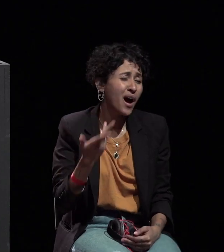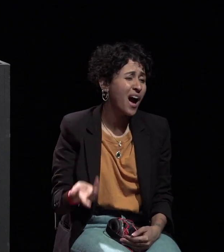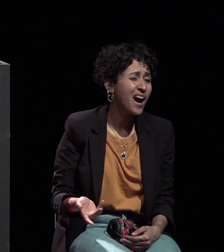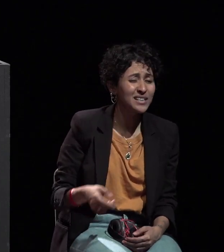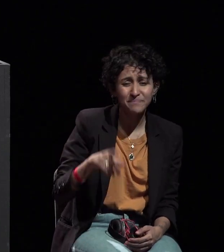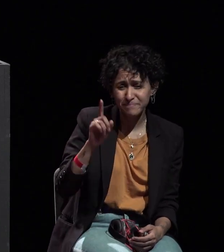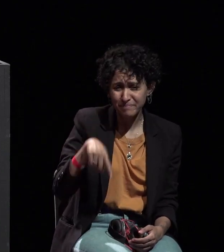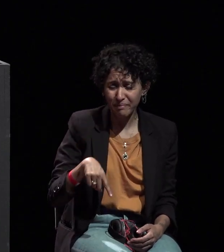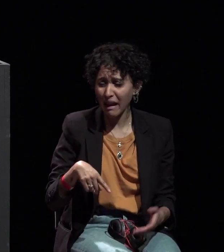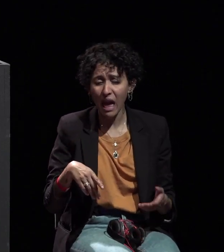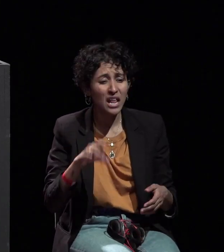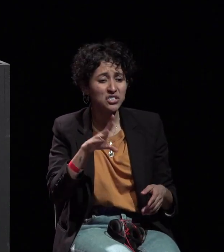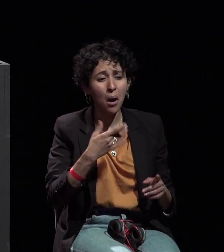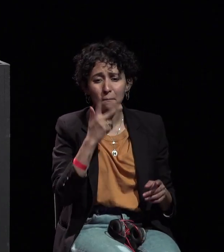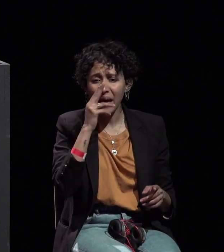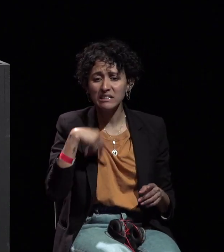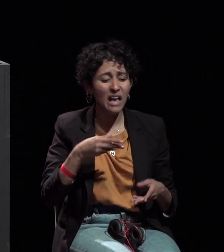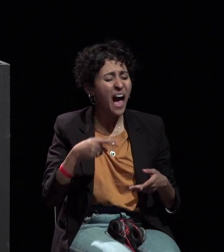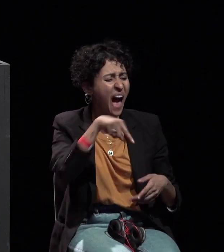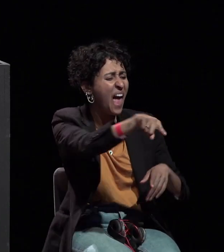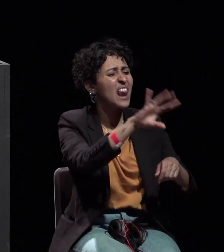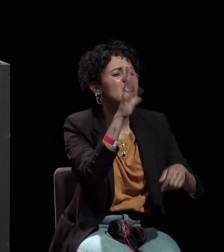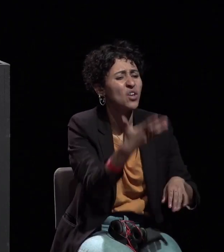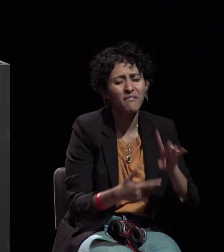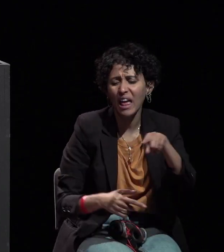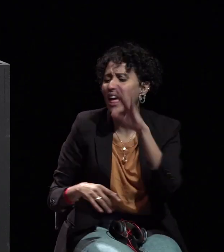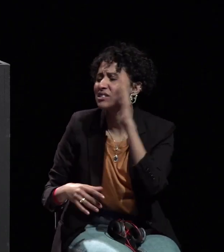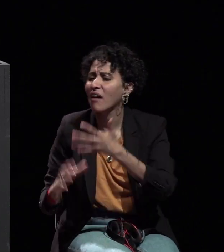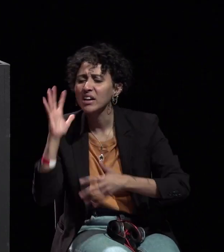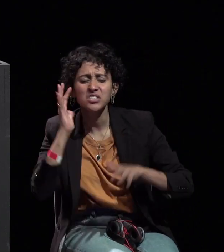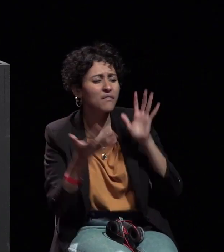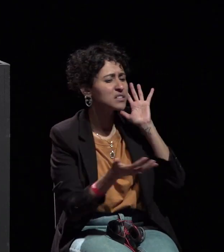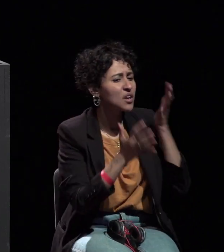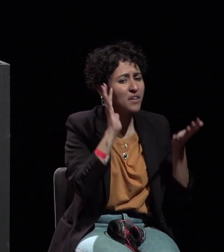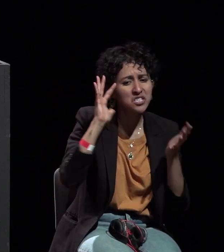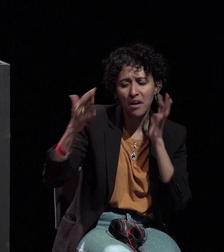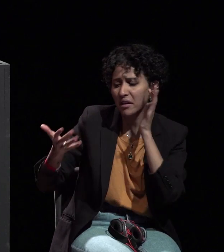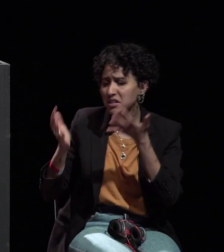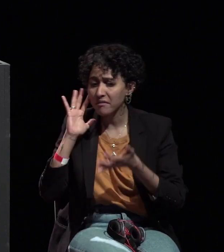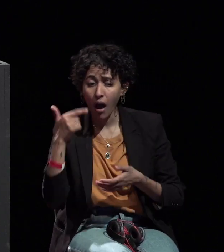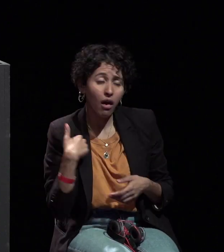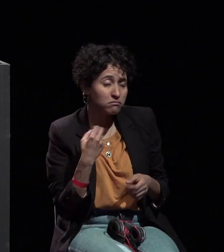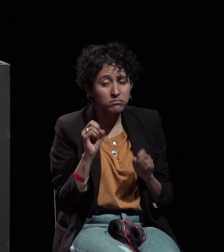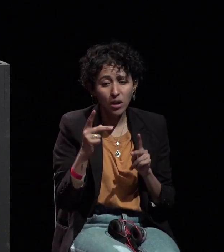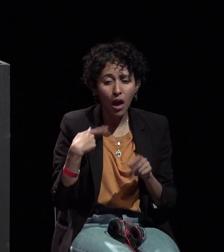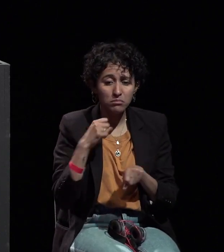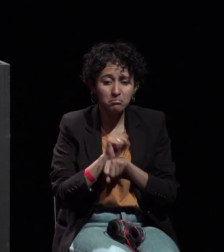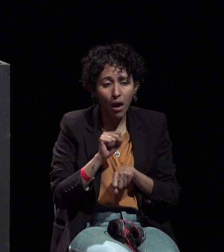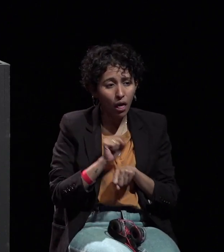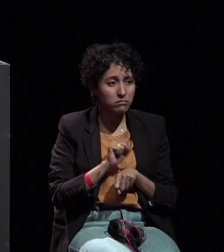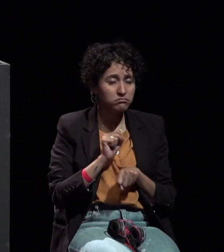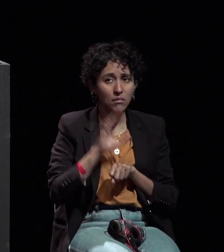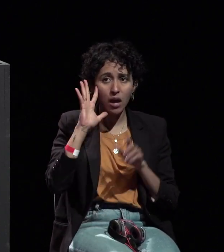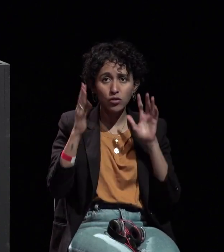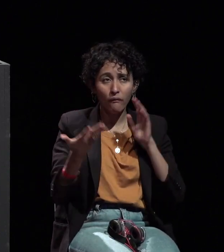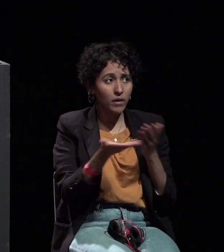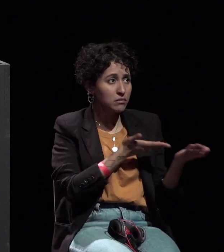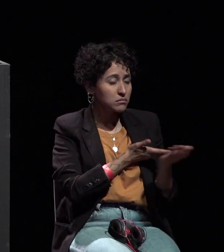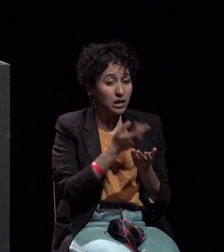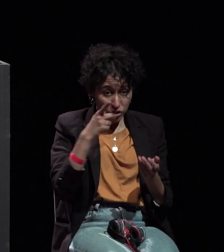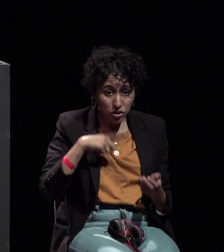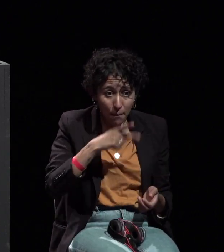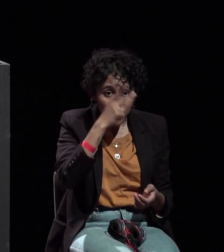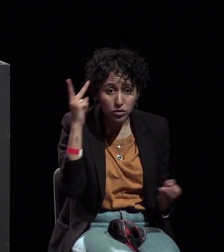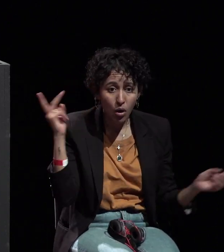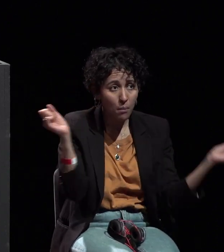tal de passa para cá, de passa para lá, e disseram para eu aguardar, eu aguardei. As pessoas passavam na minha